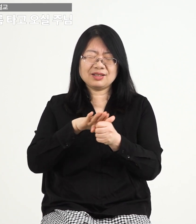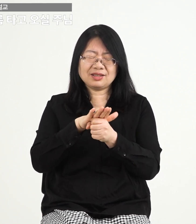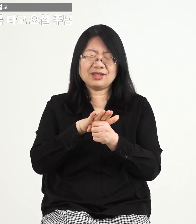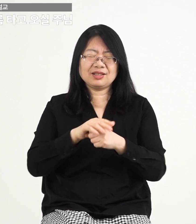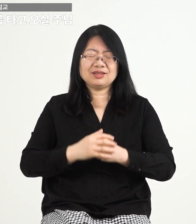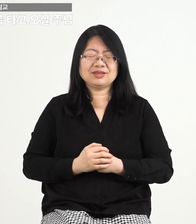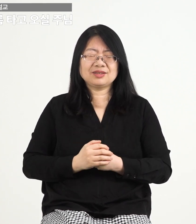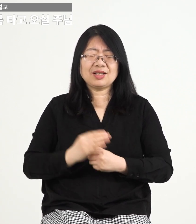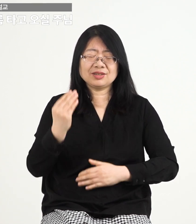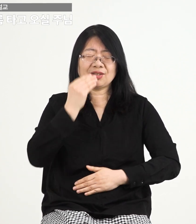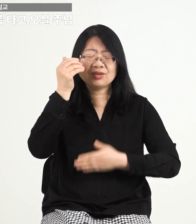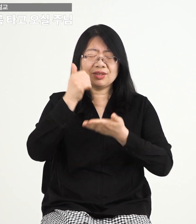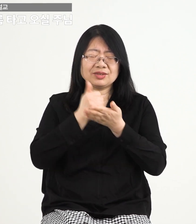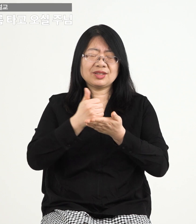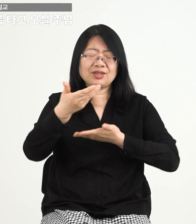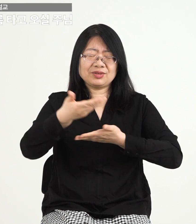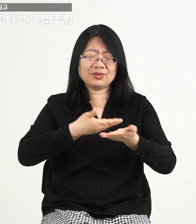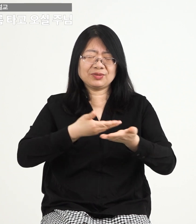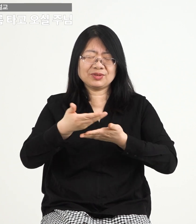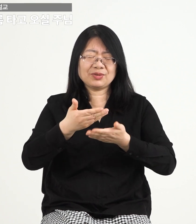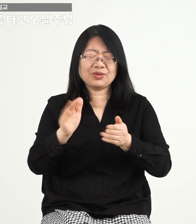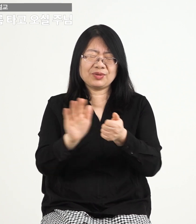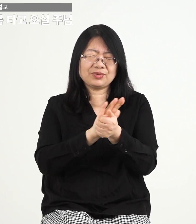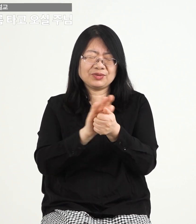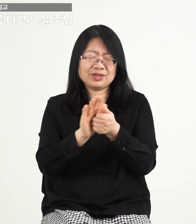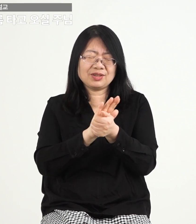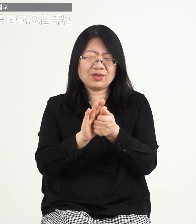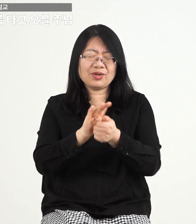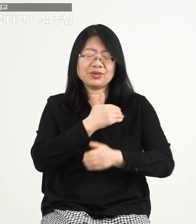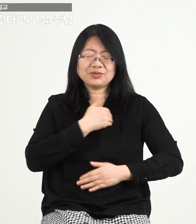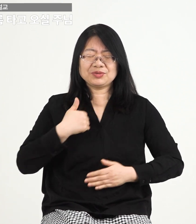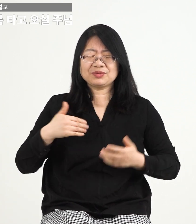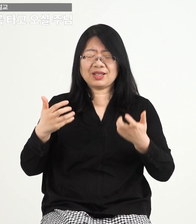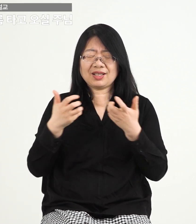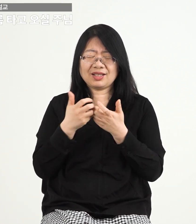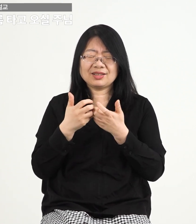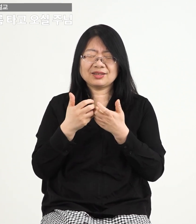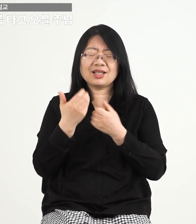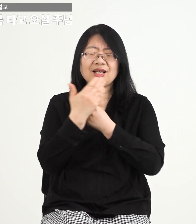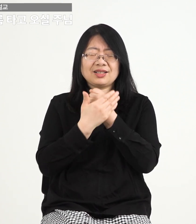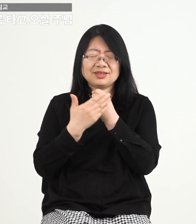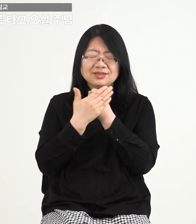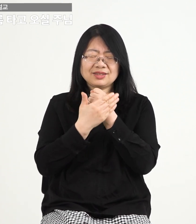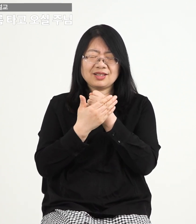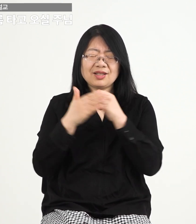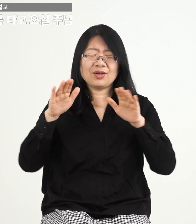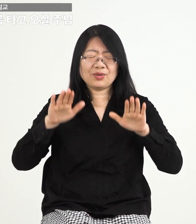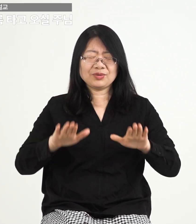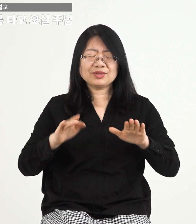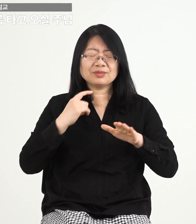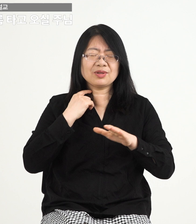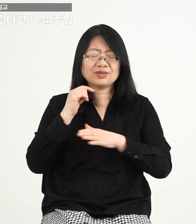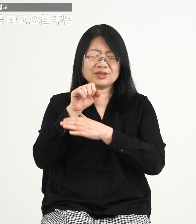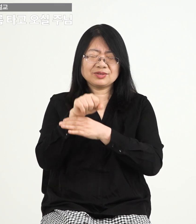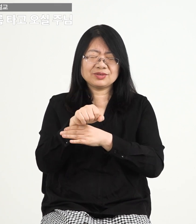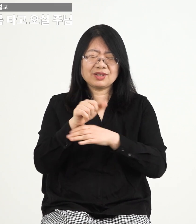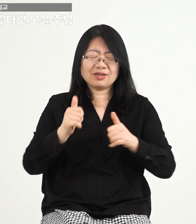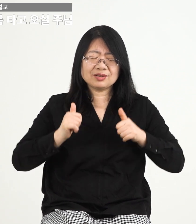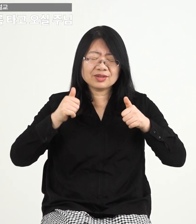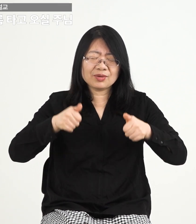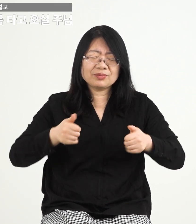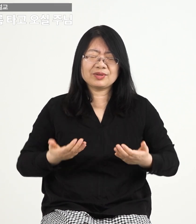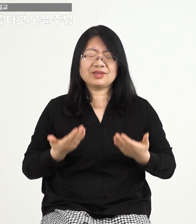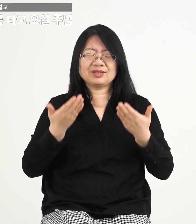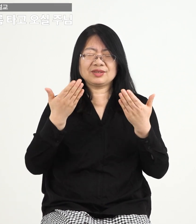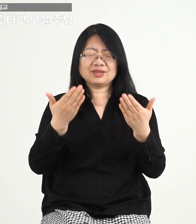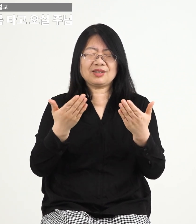사랑하심과 성령님의 교통, 위로, 충만케 하시는 은혜가 오늘 머리 숙여 경배를